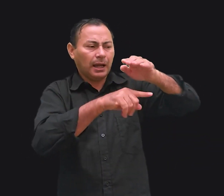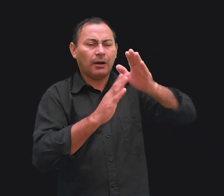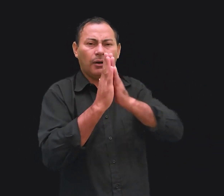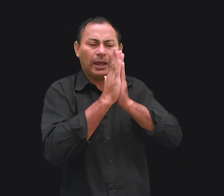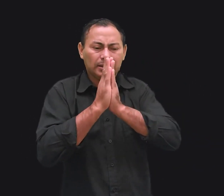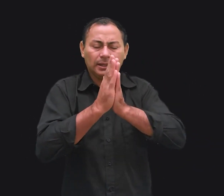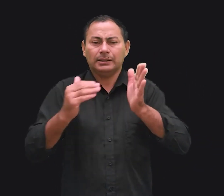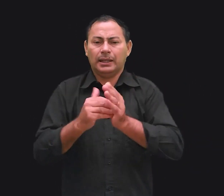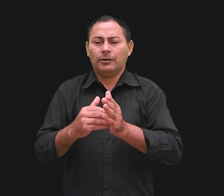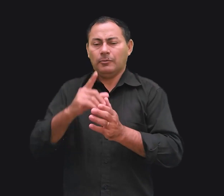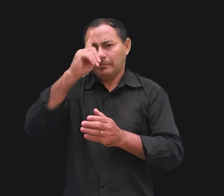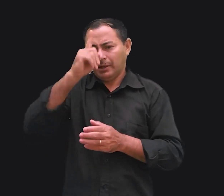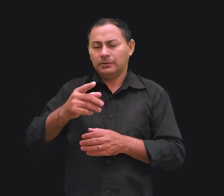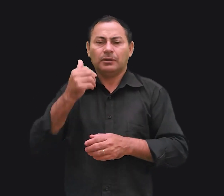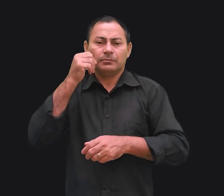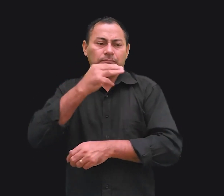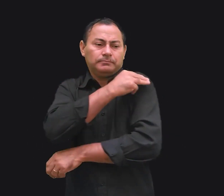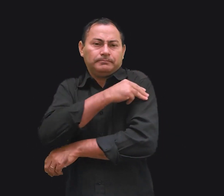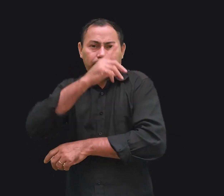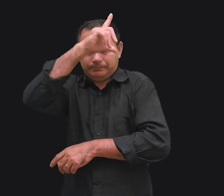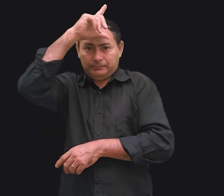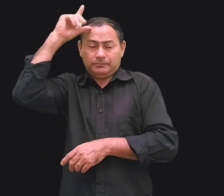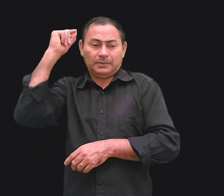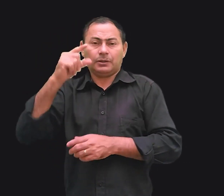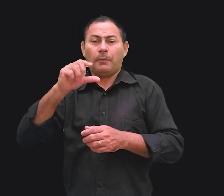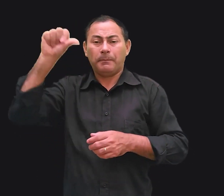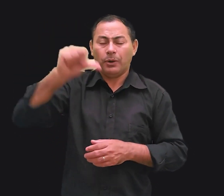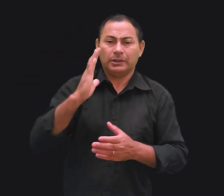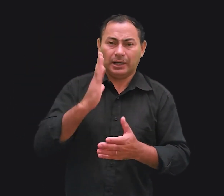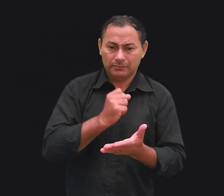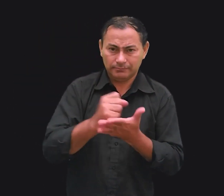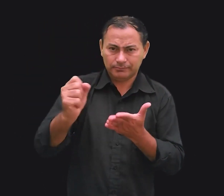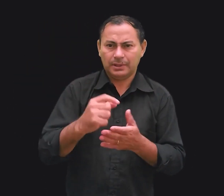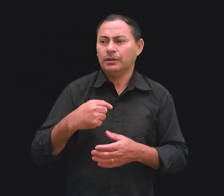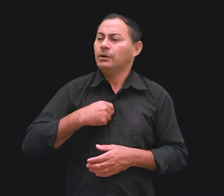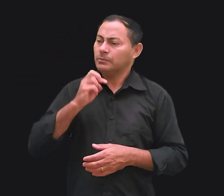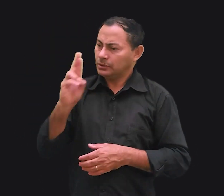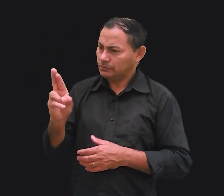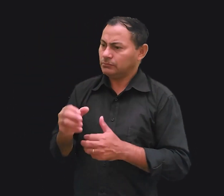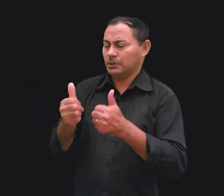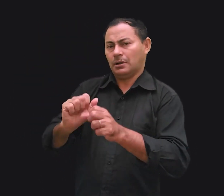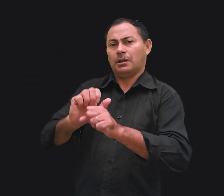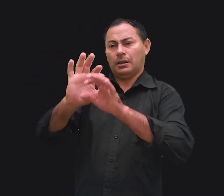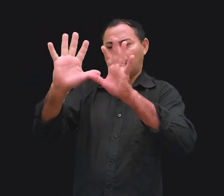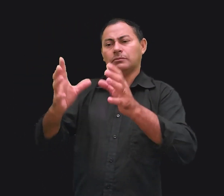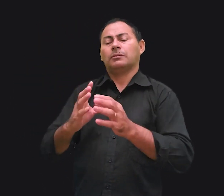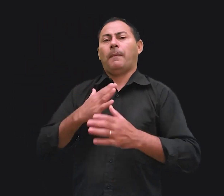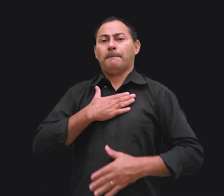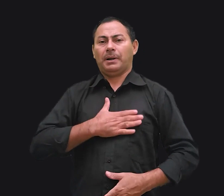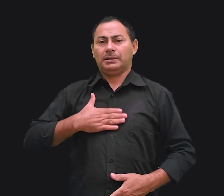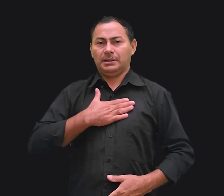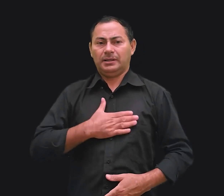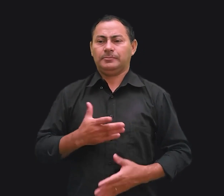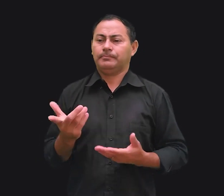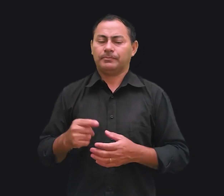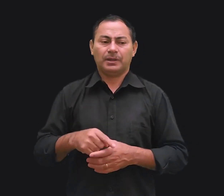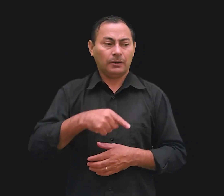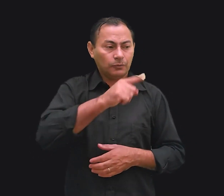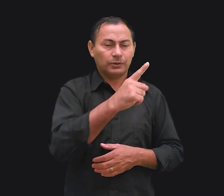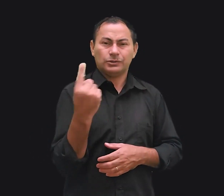capela orando até que eu mande uma enfermeira avisar que o pior já passou? Eu respondi: claro, com muito prazer. Então